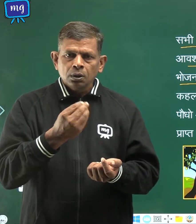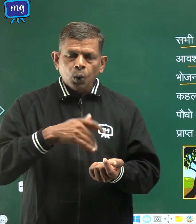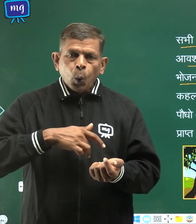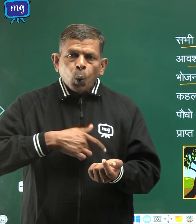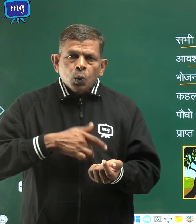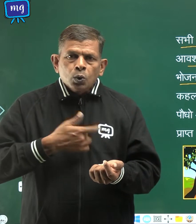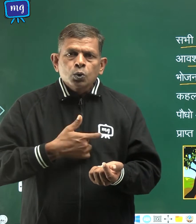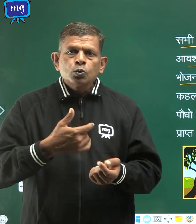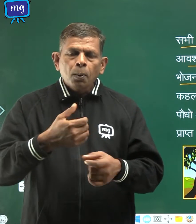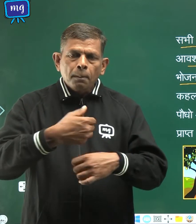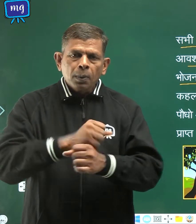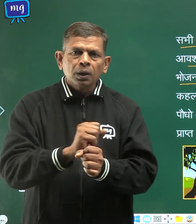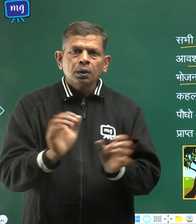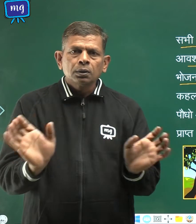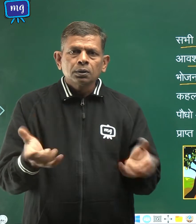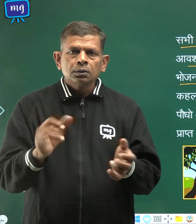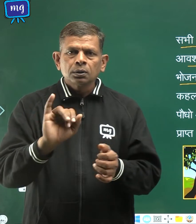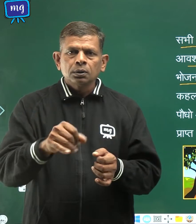स्वयं बना सकते हैं,